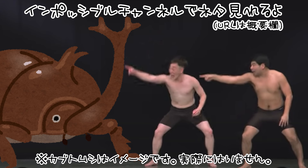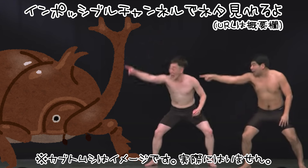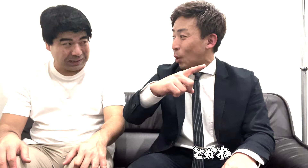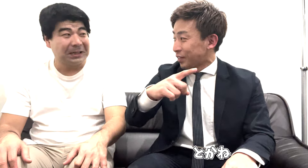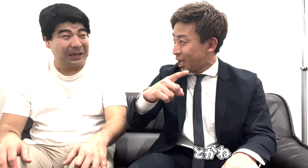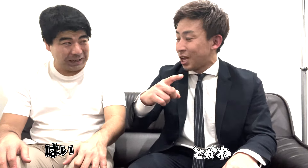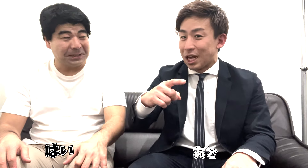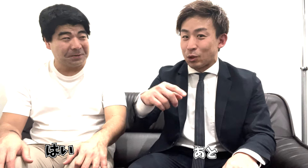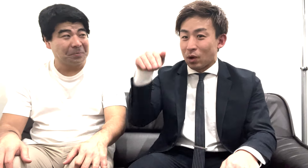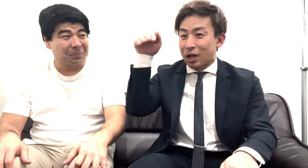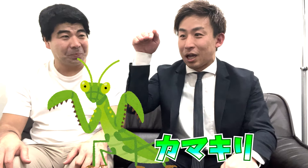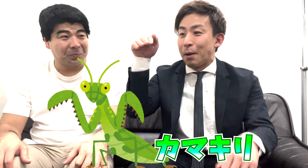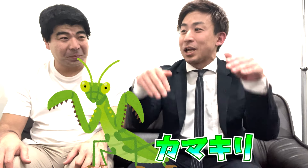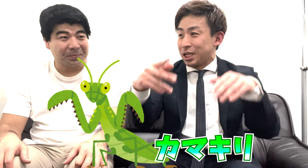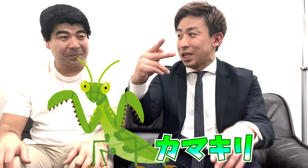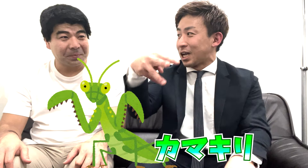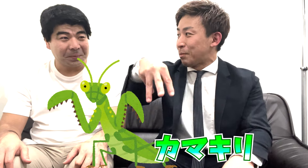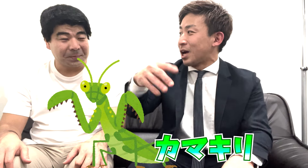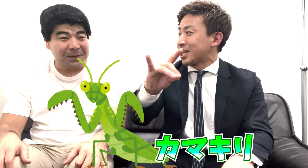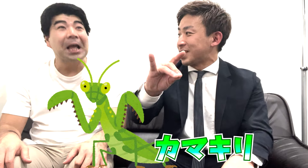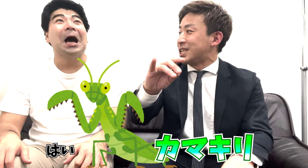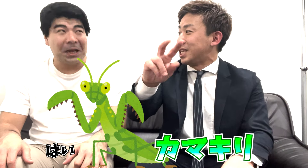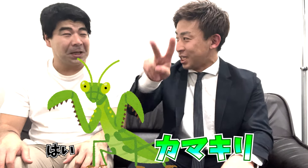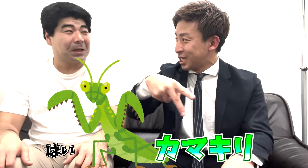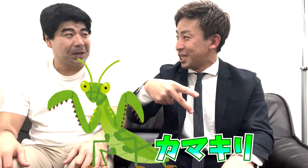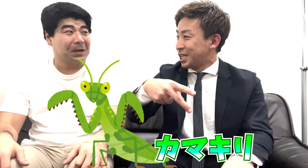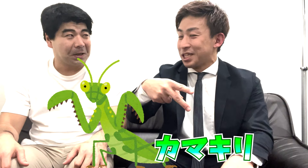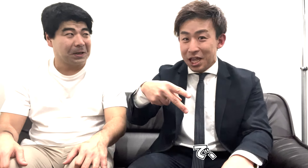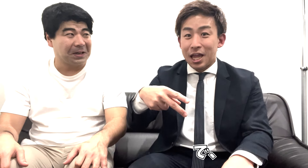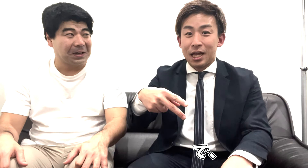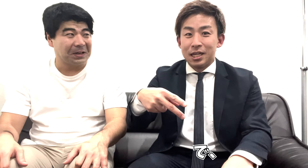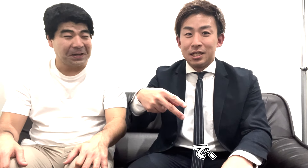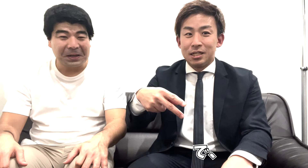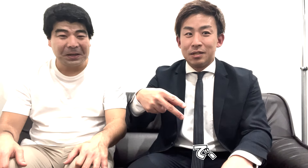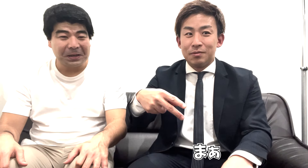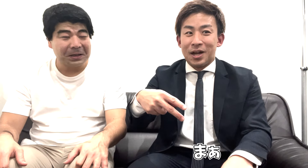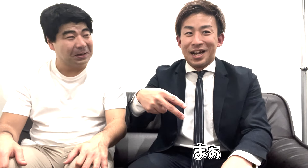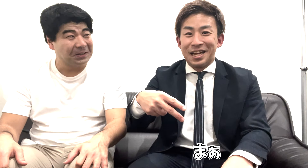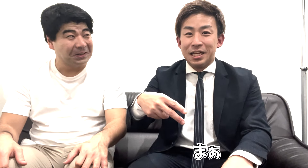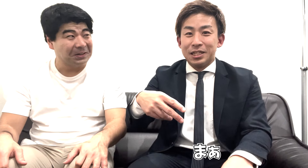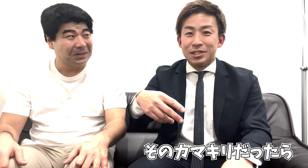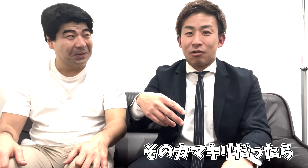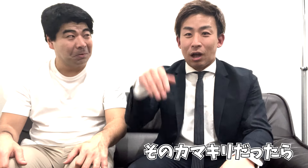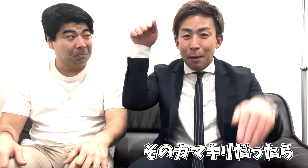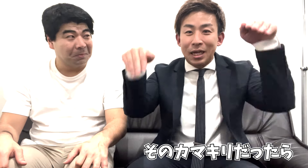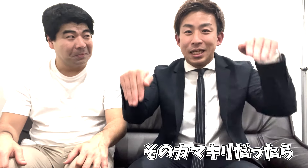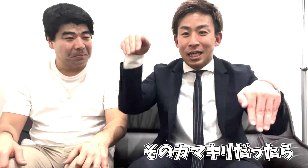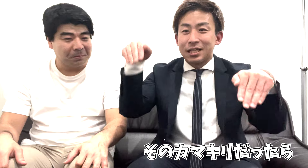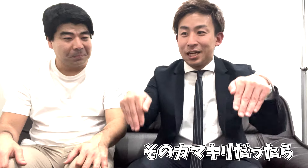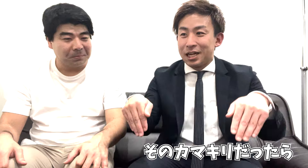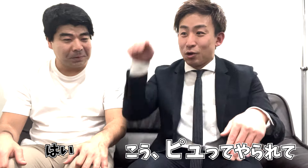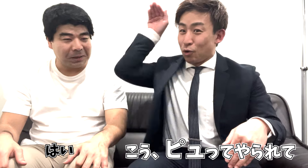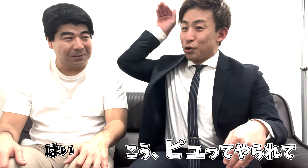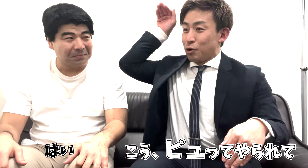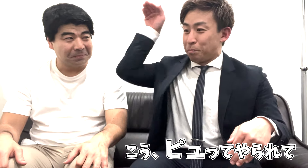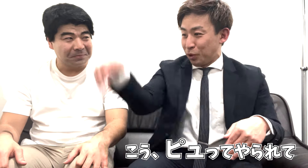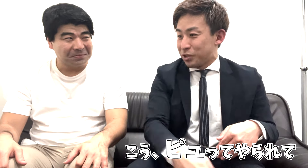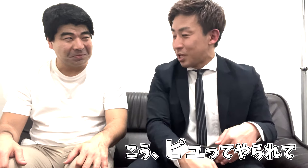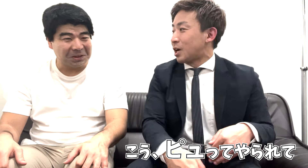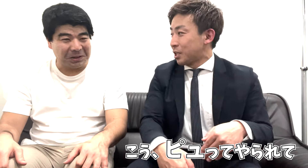とかね、 はい、 あとカマキリ、カマキ リ、はい、 で、まあ、そのカマキリだったら、 はい、 ピュッてやられて、 は